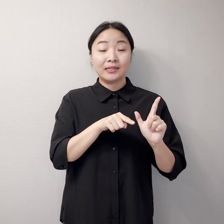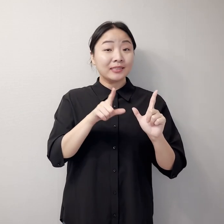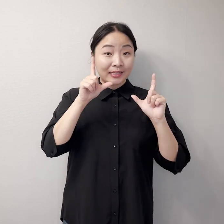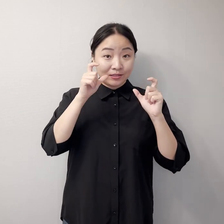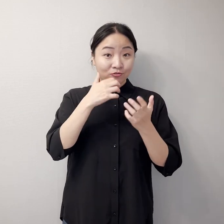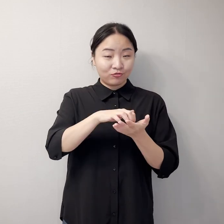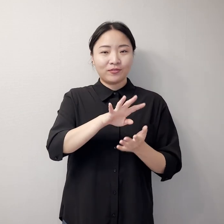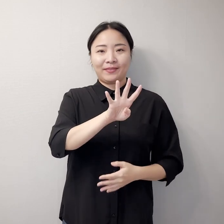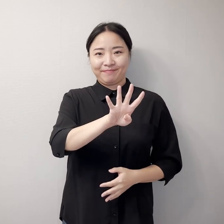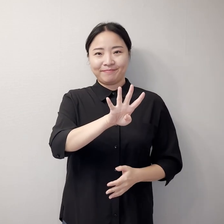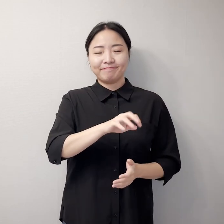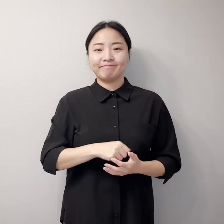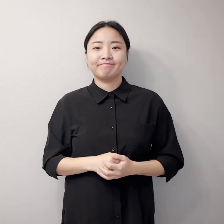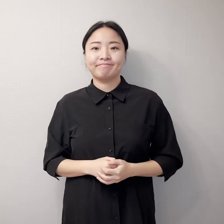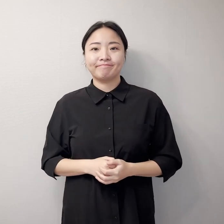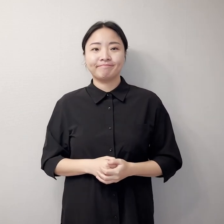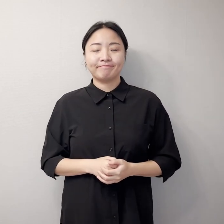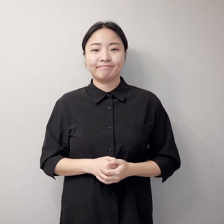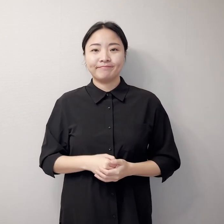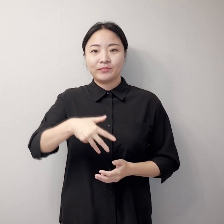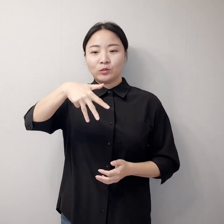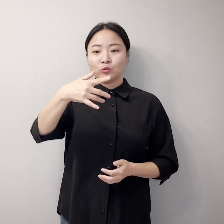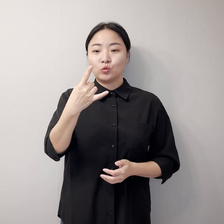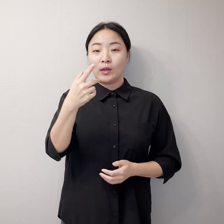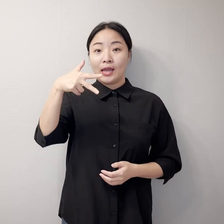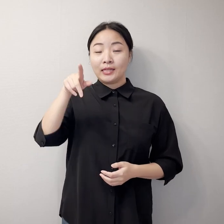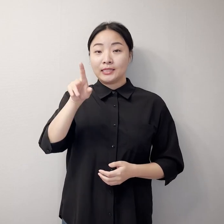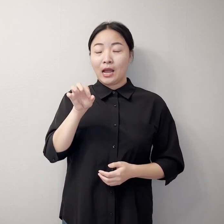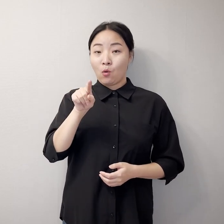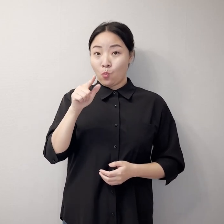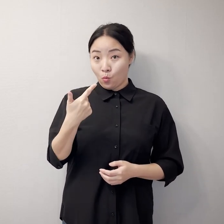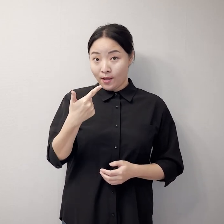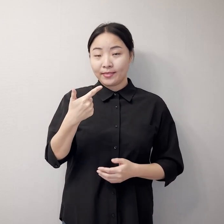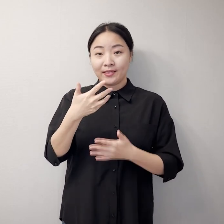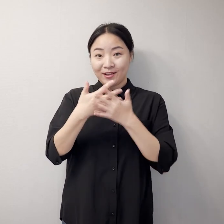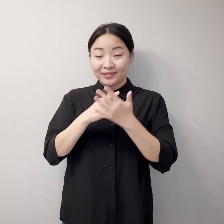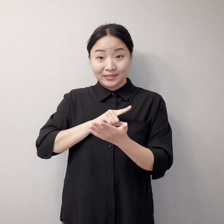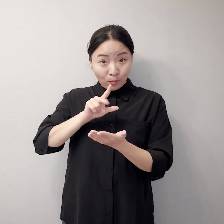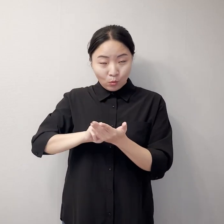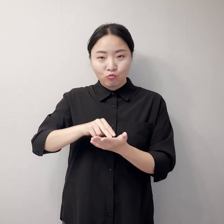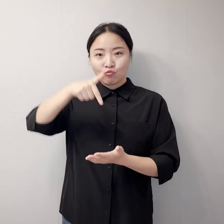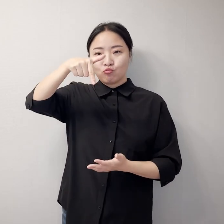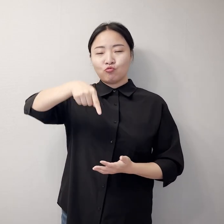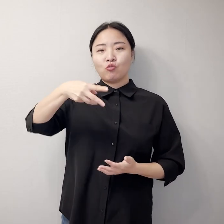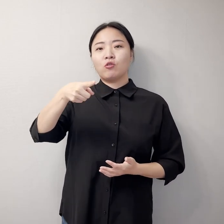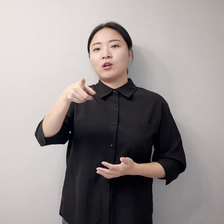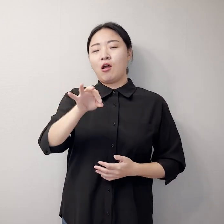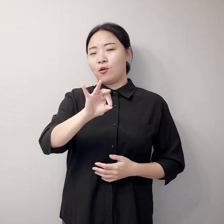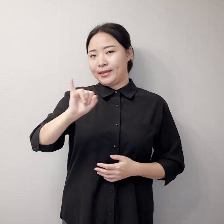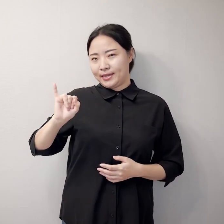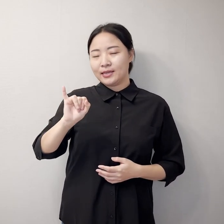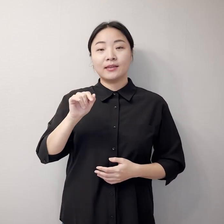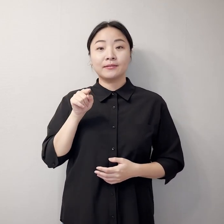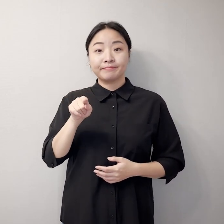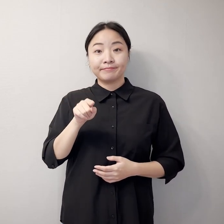전시되어 있습니다 최장원의 영상 작품 구렁이는 영상과